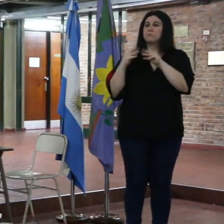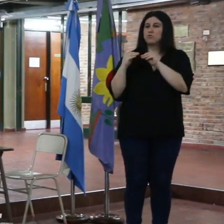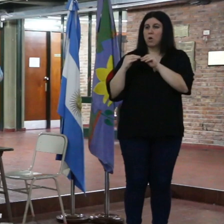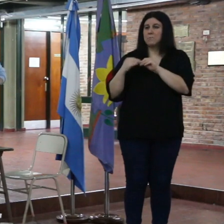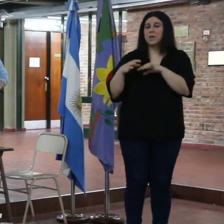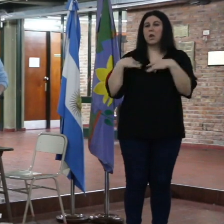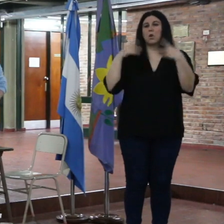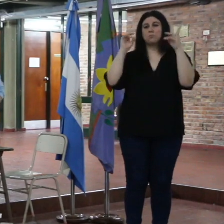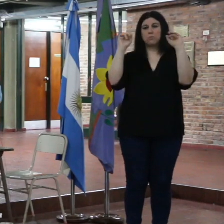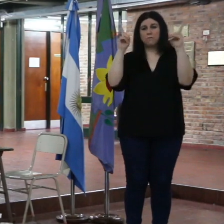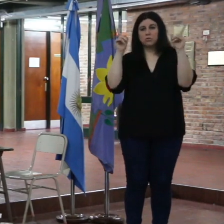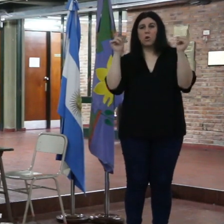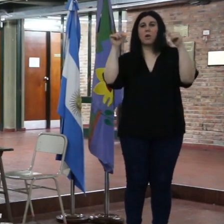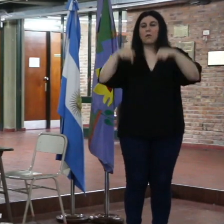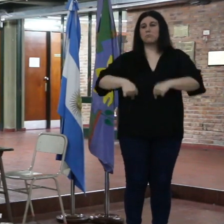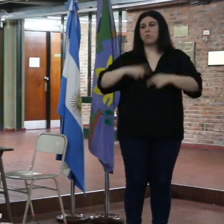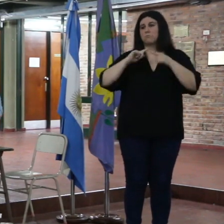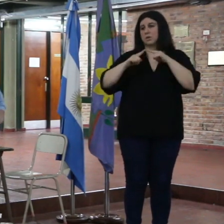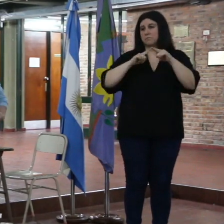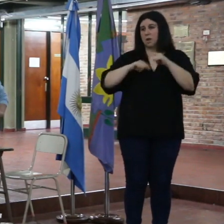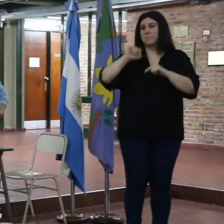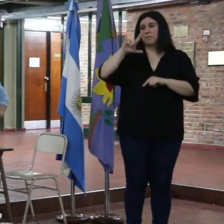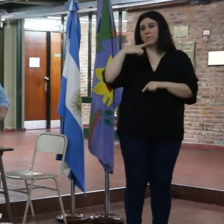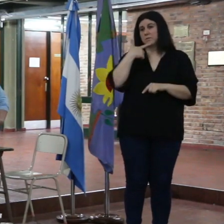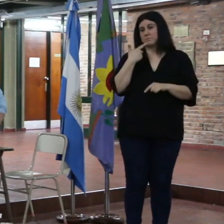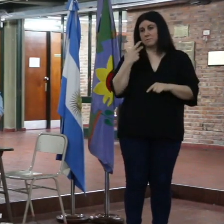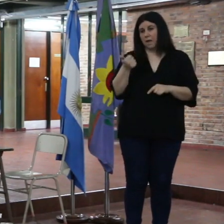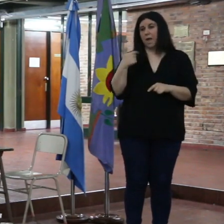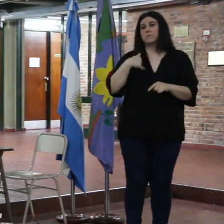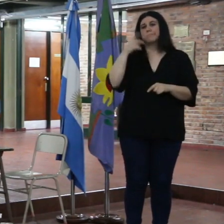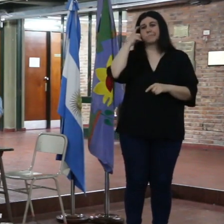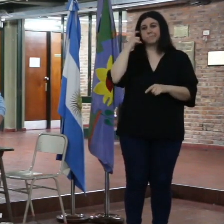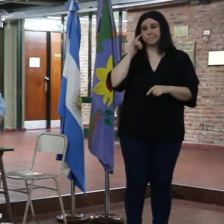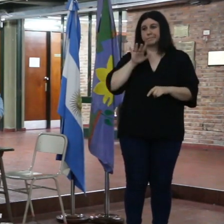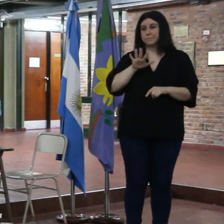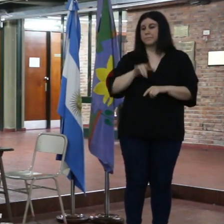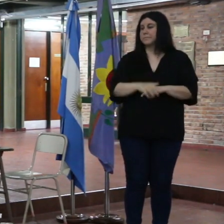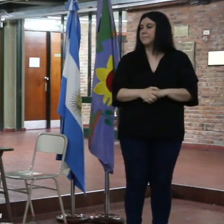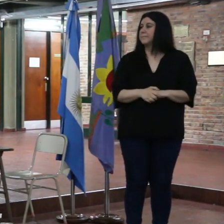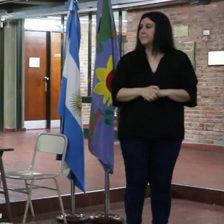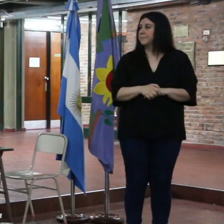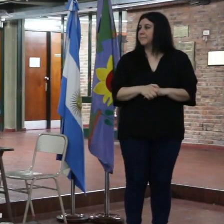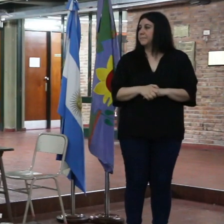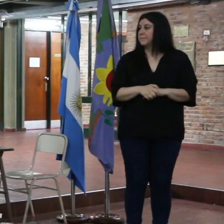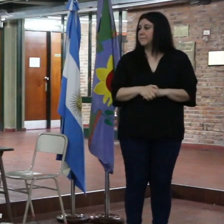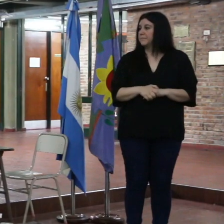compañera, profesora y hoy interpretando en lengua de señas, Mariela Agosti. Bueno,